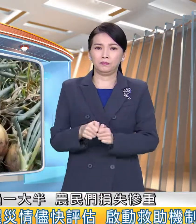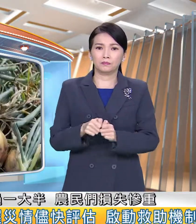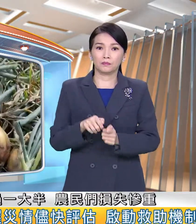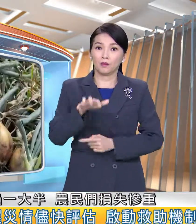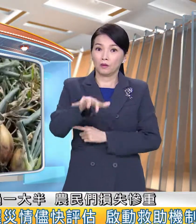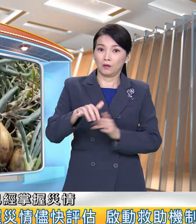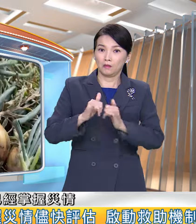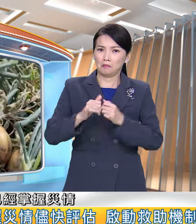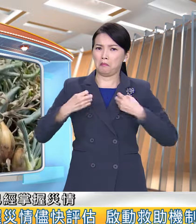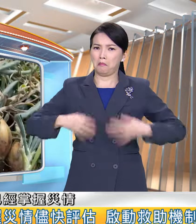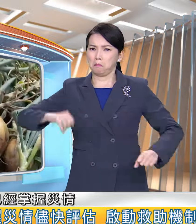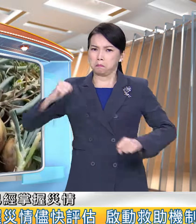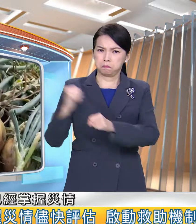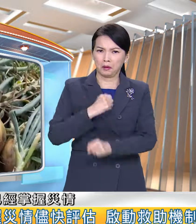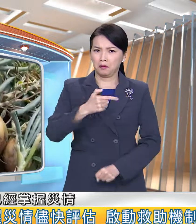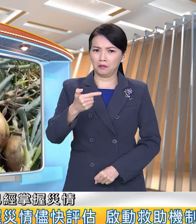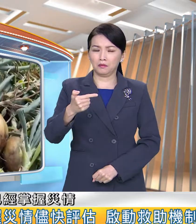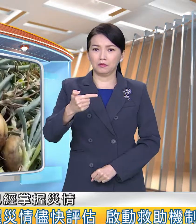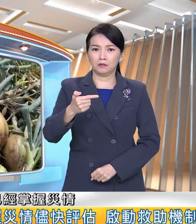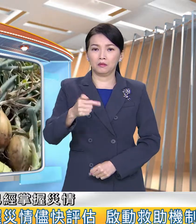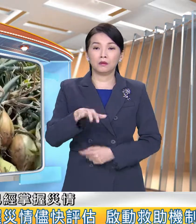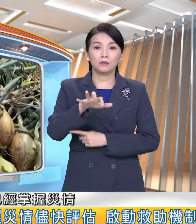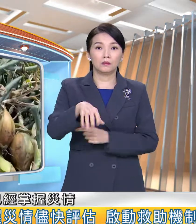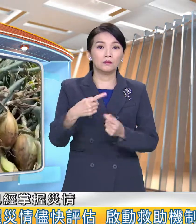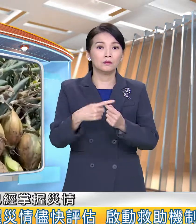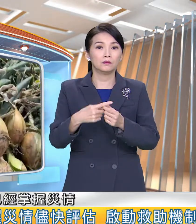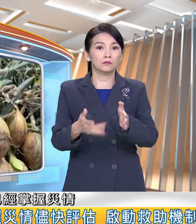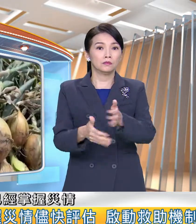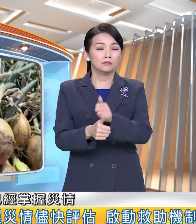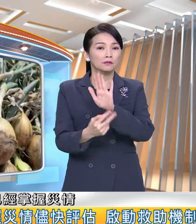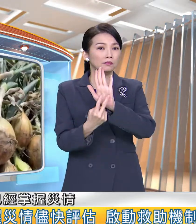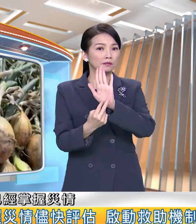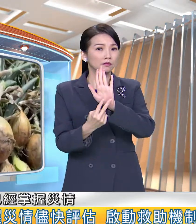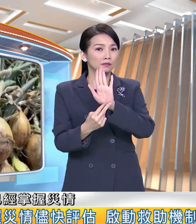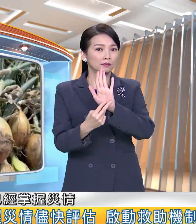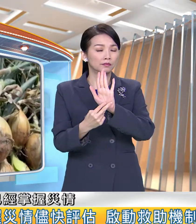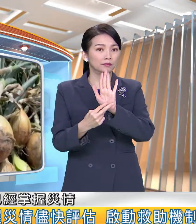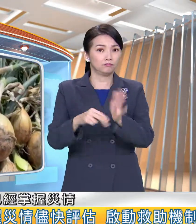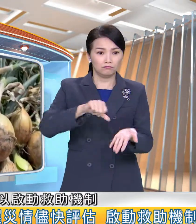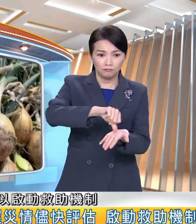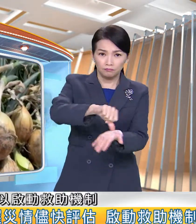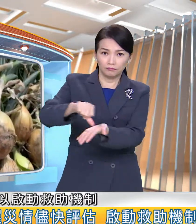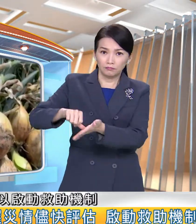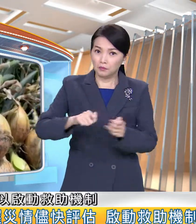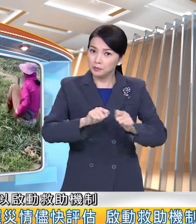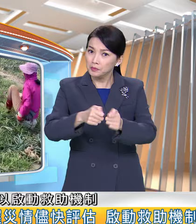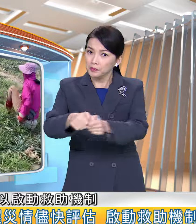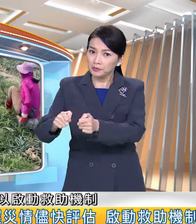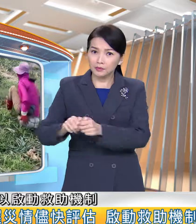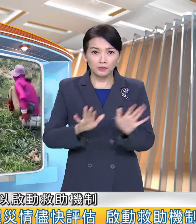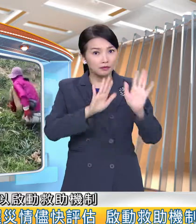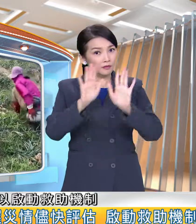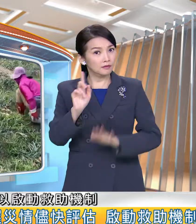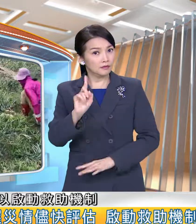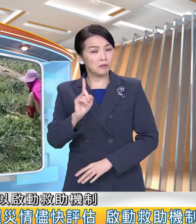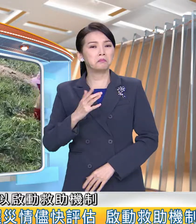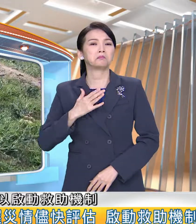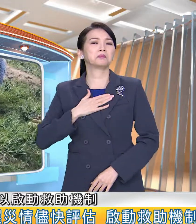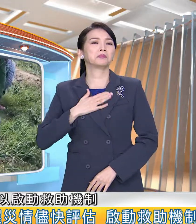重。农粮署表示已经掌握了灾情，会尽快评估以启动救助机